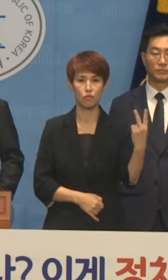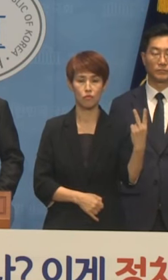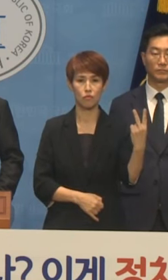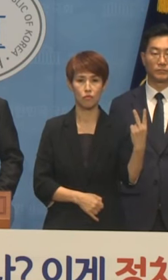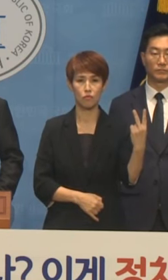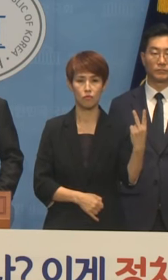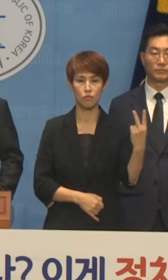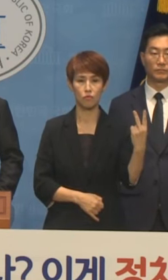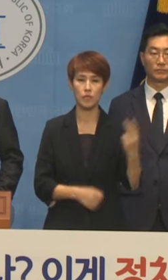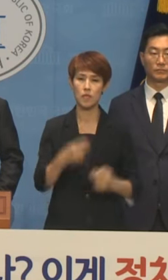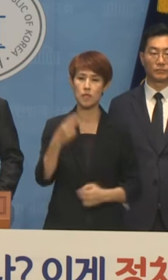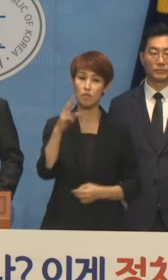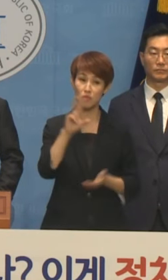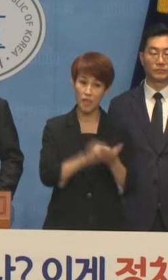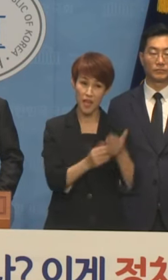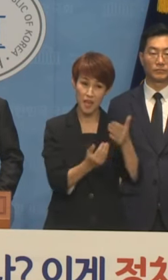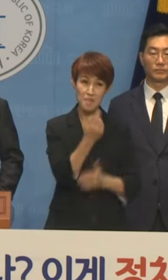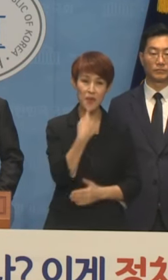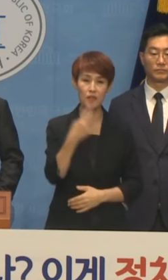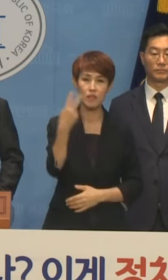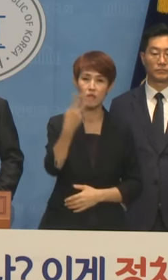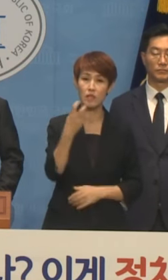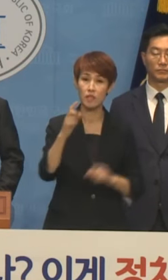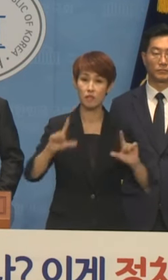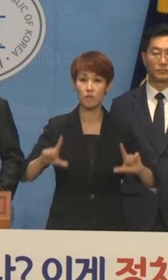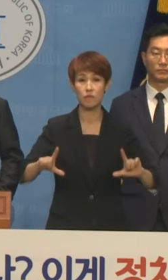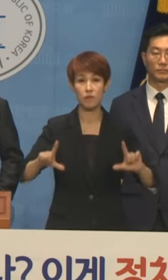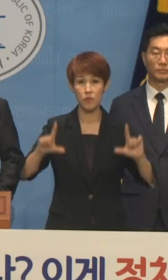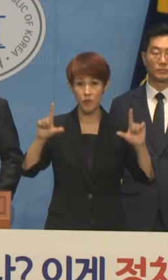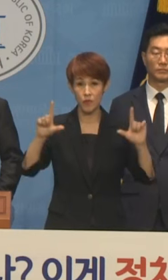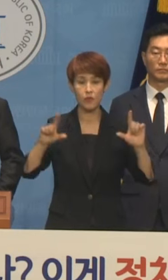됐던 2020년 그